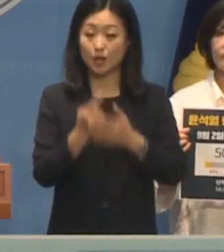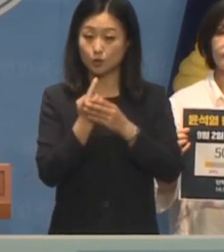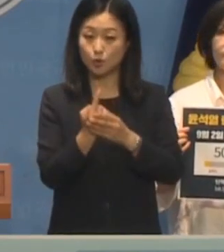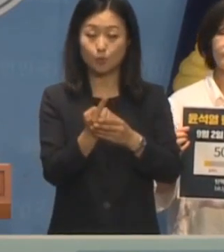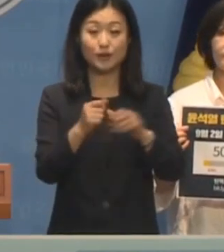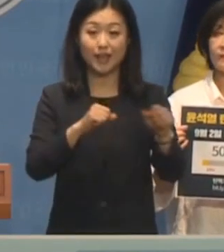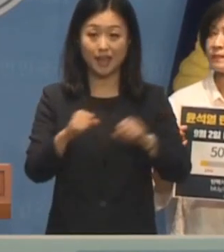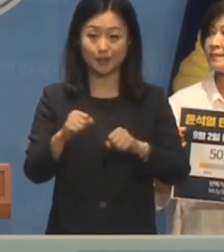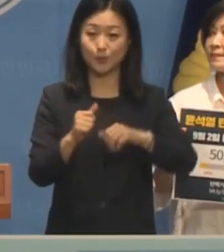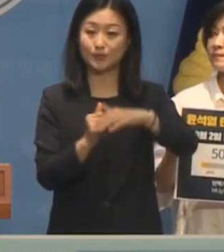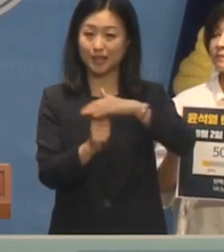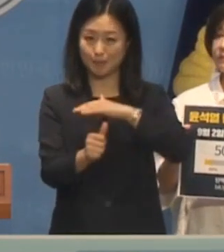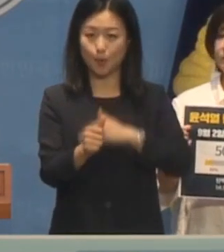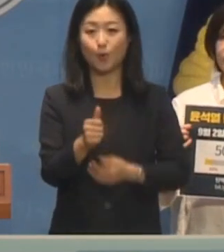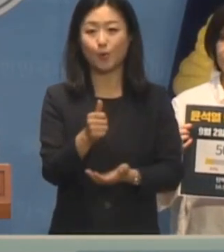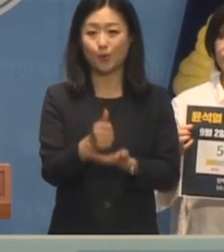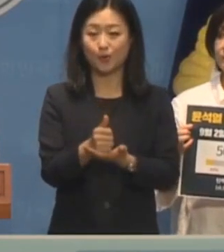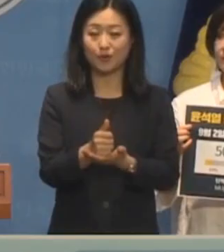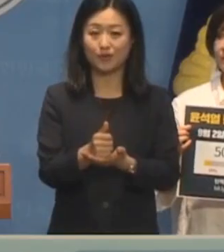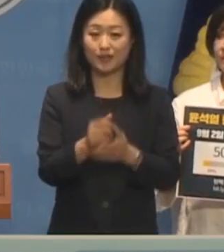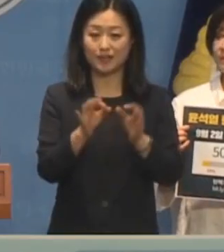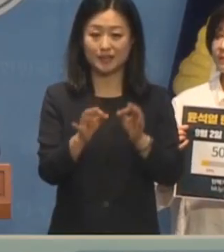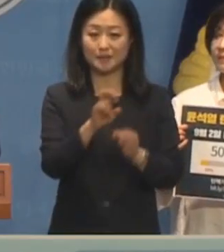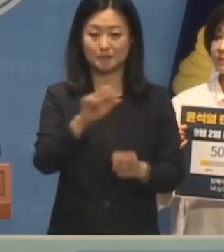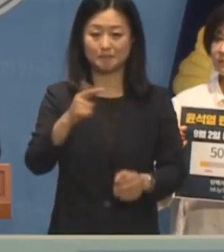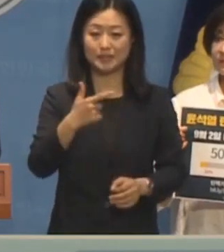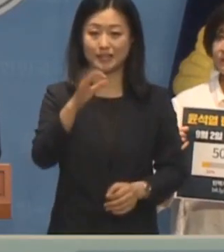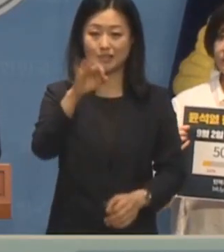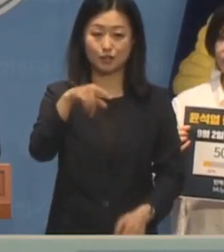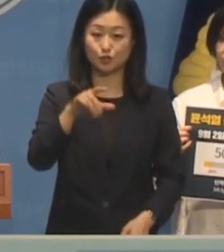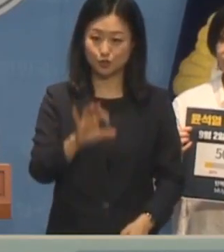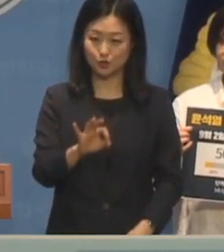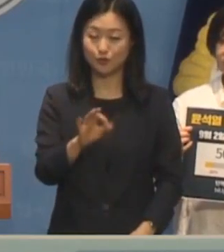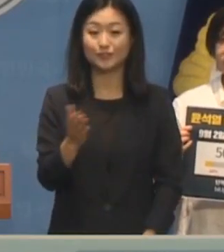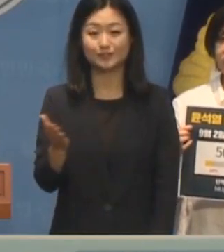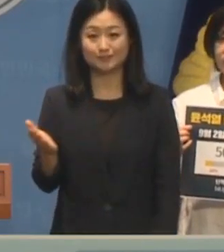촛불행동의 상임대표 김민웅 촛불행동 상임대표님 오셨습니다.